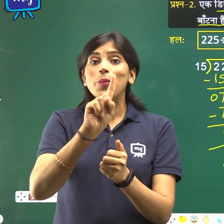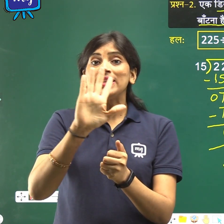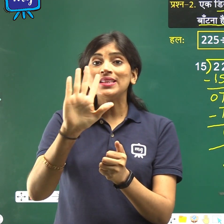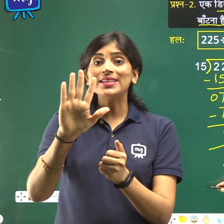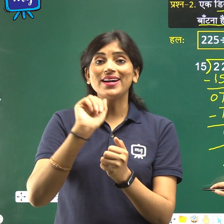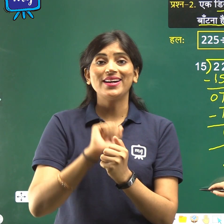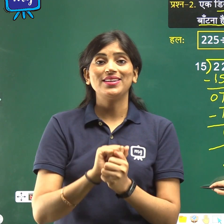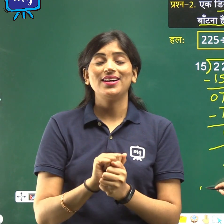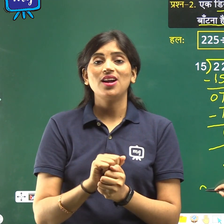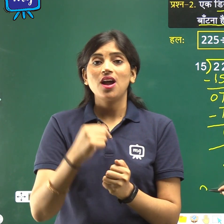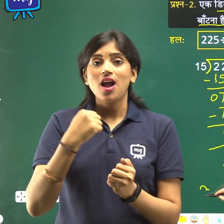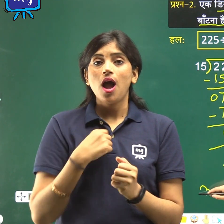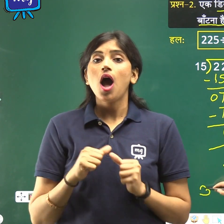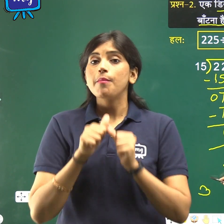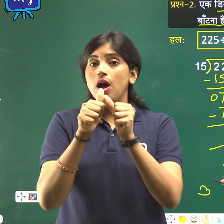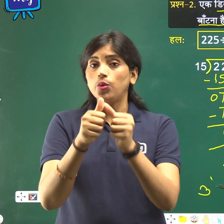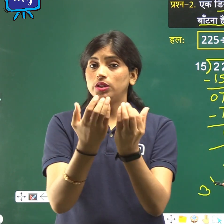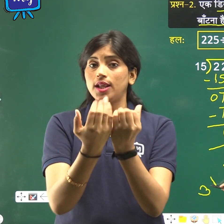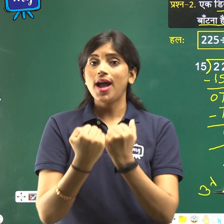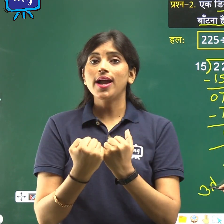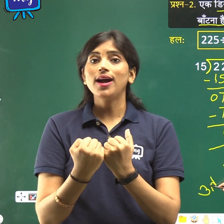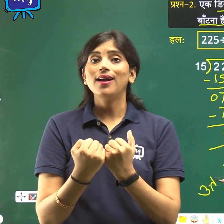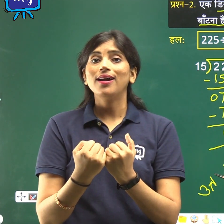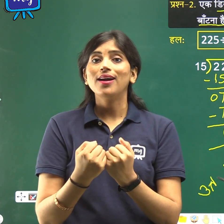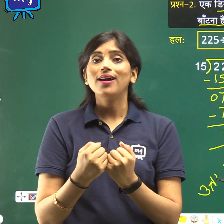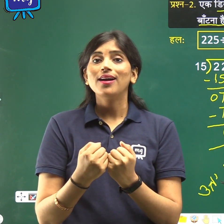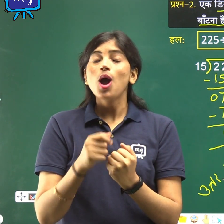15। तो हमारा उत्तर आया